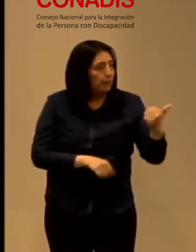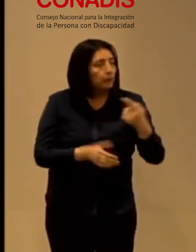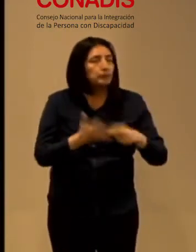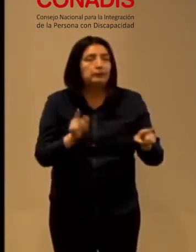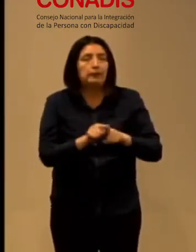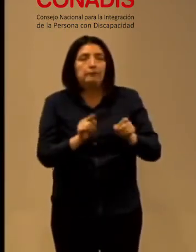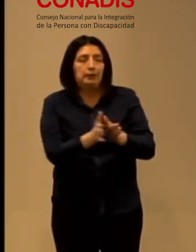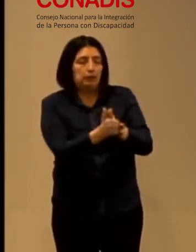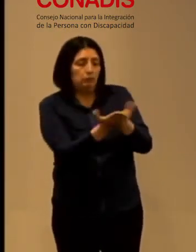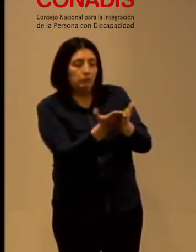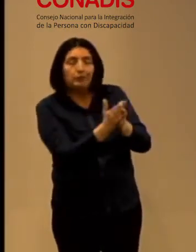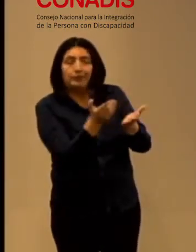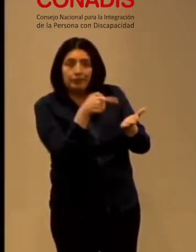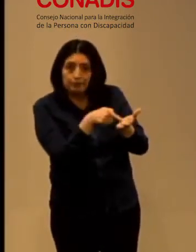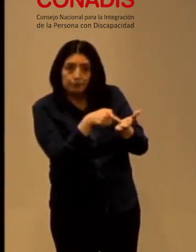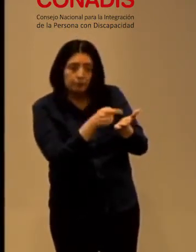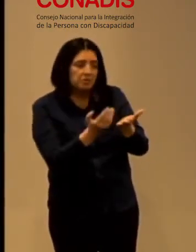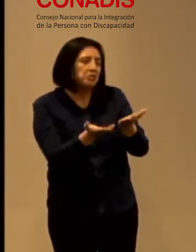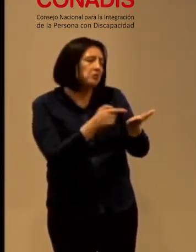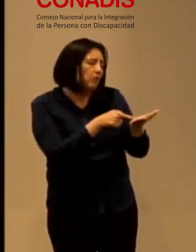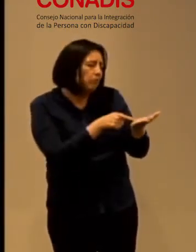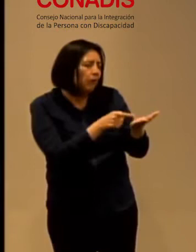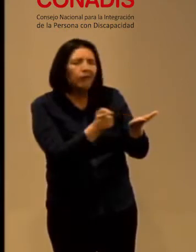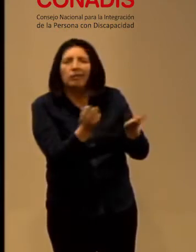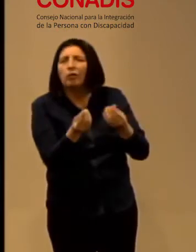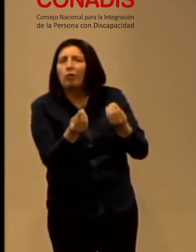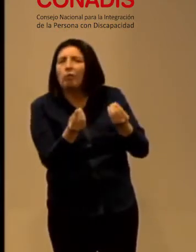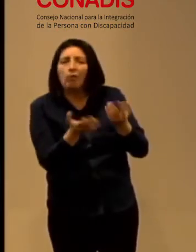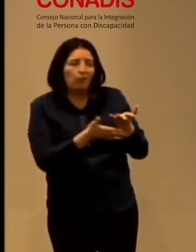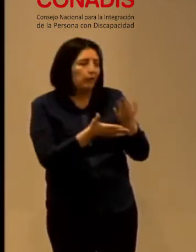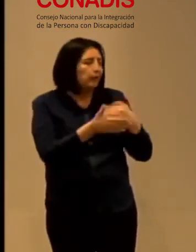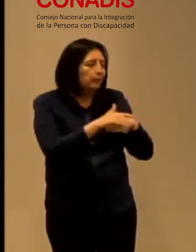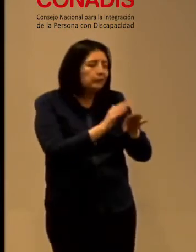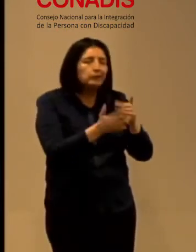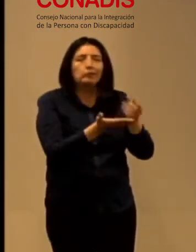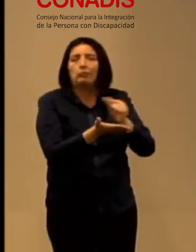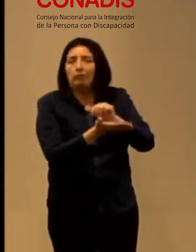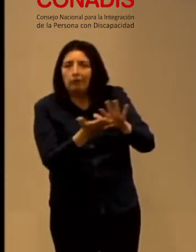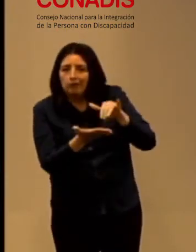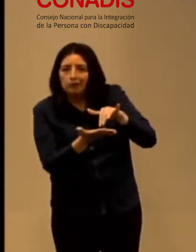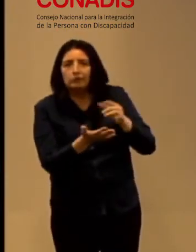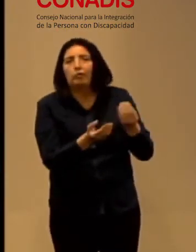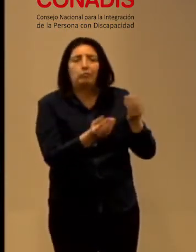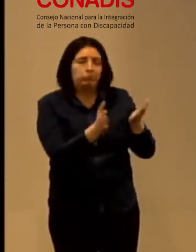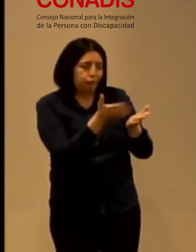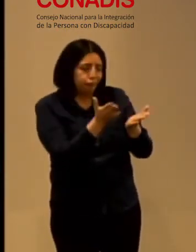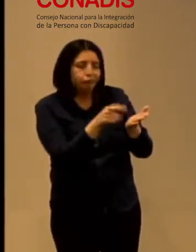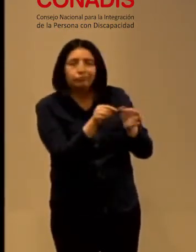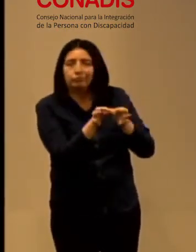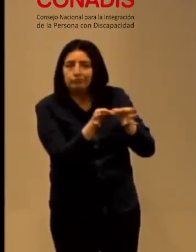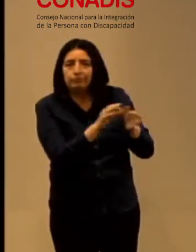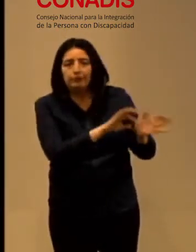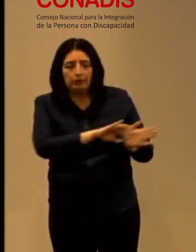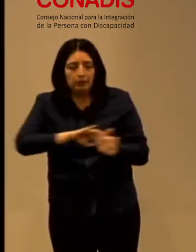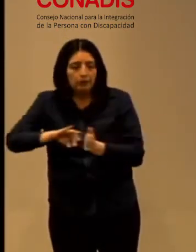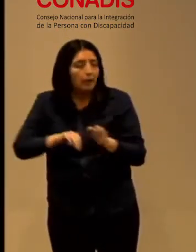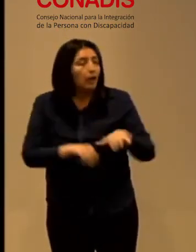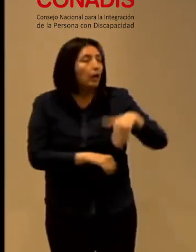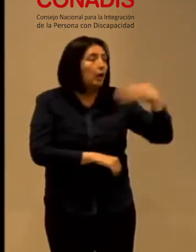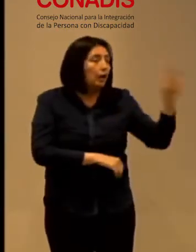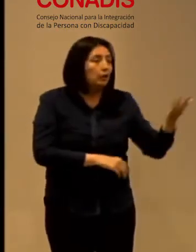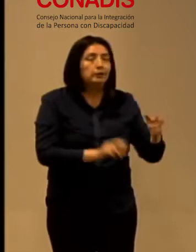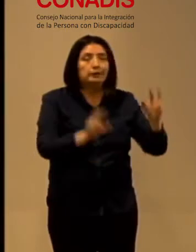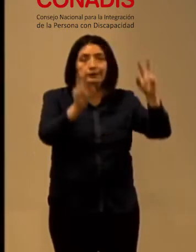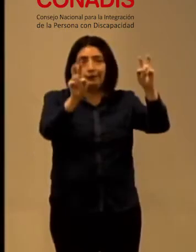con un manual de procedimientos de atención para postulantes y becarios. ¿Podemos pasar? En cuanto al